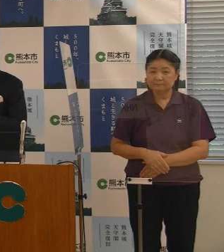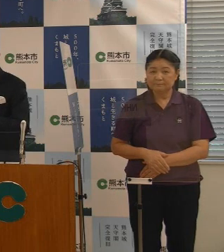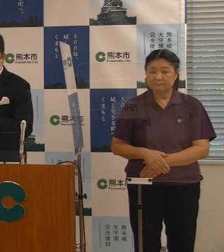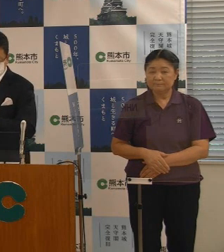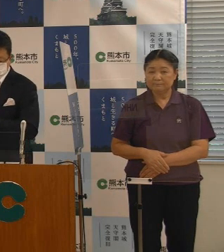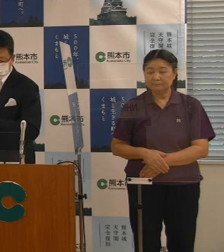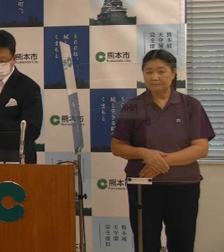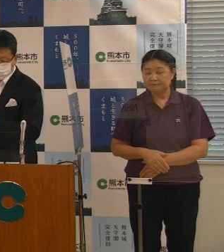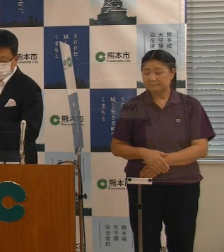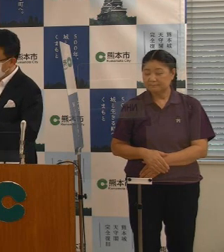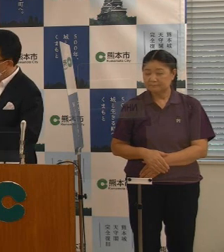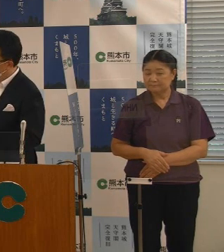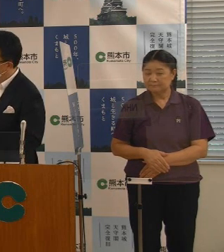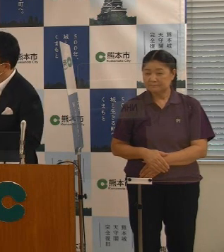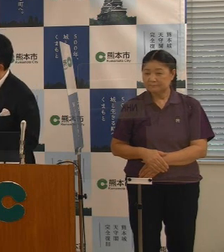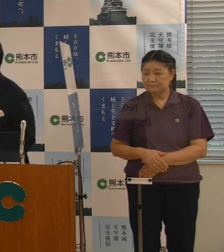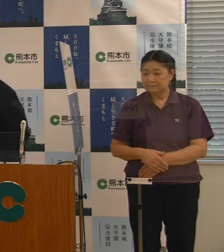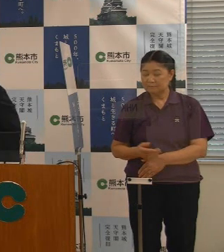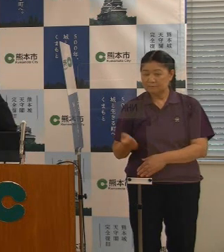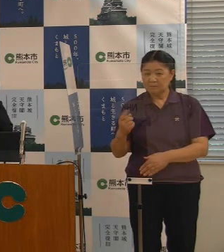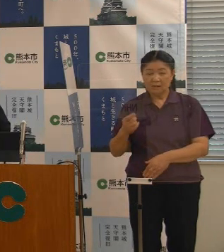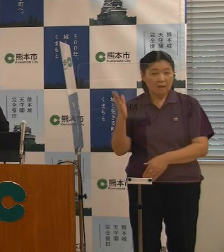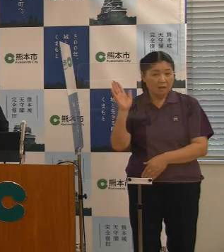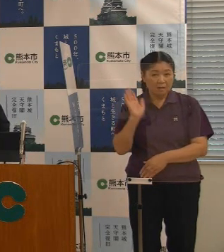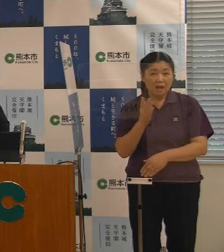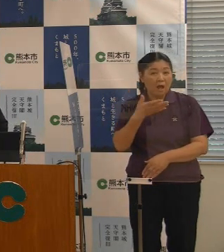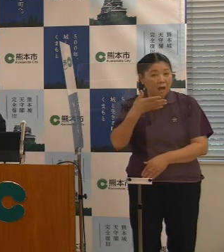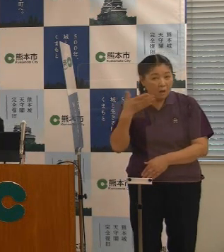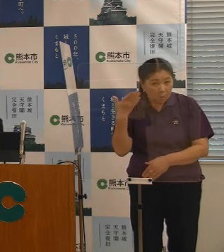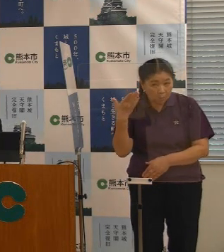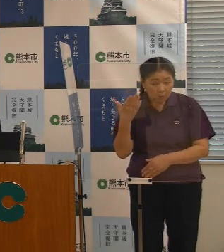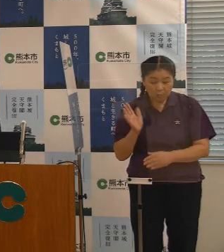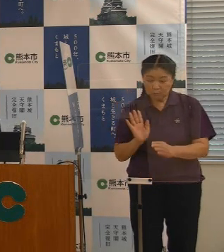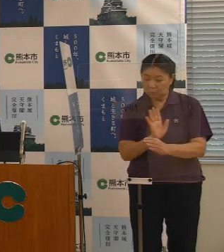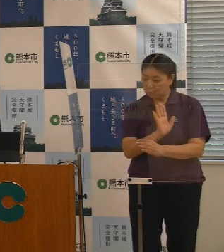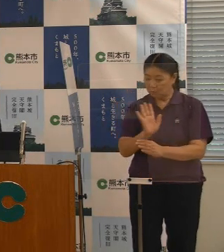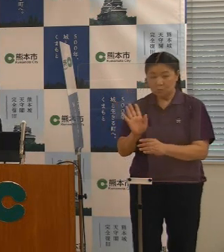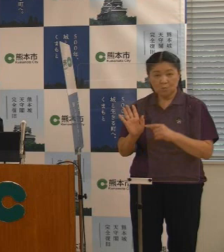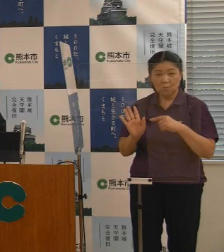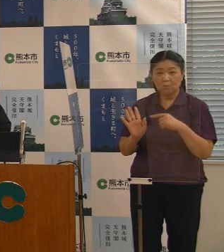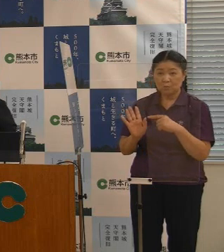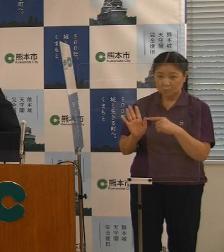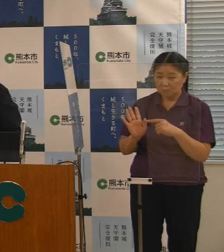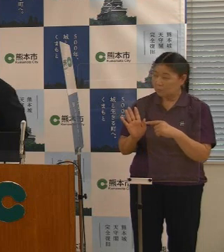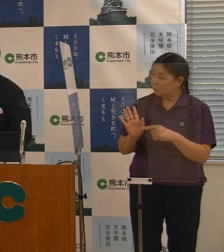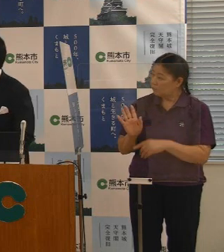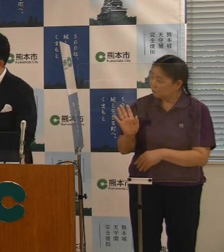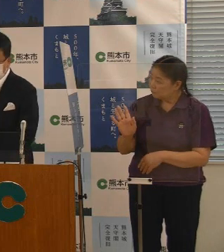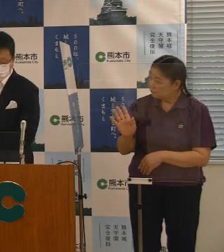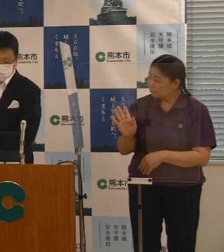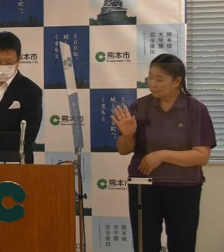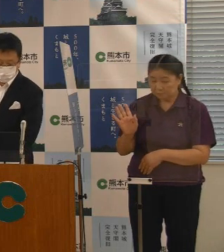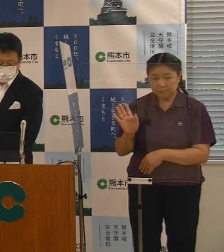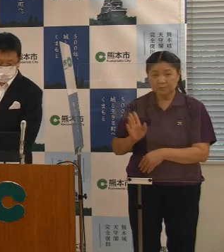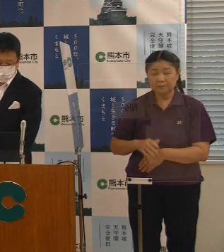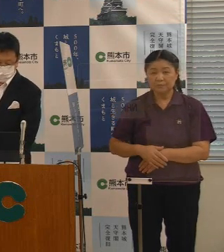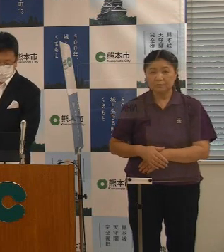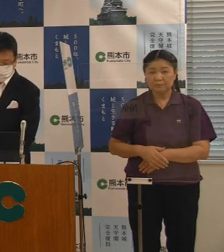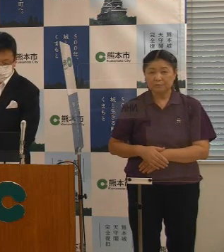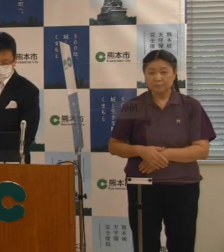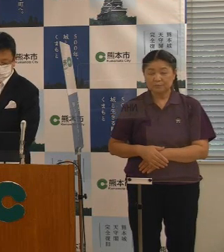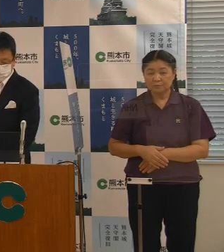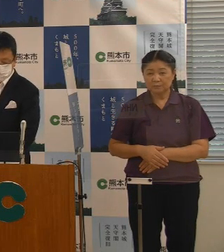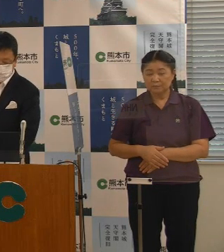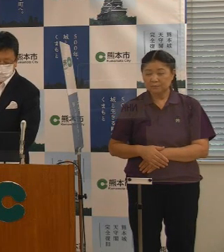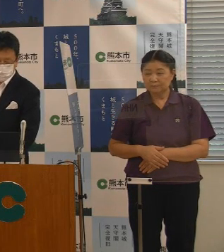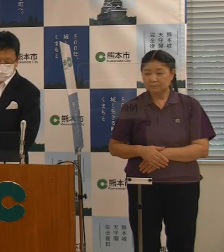これ背景の青いこの網掛けといいますか、部